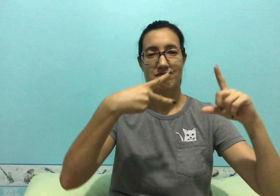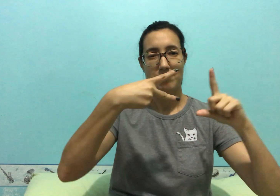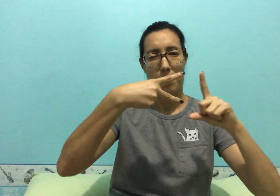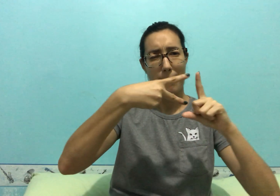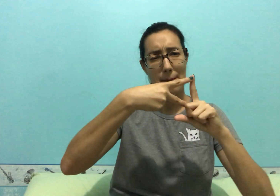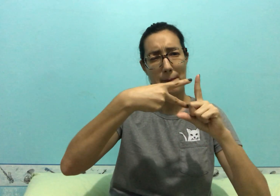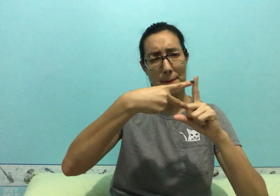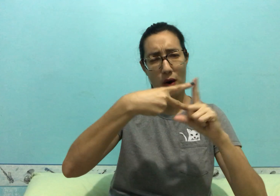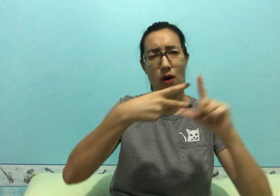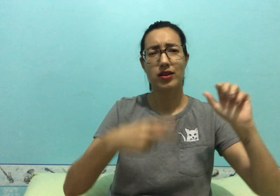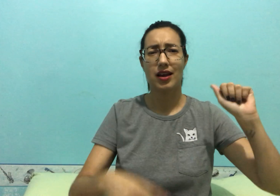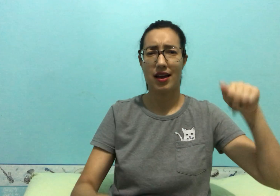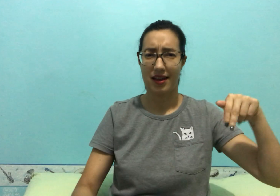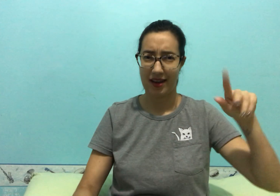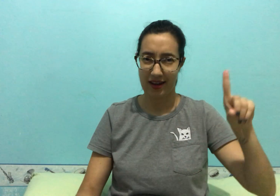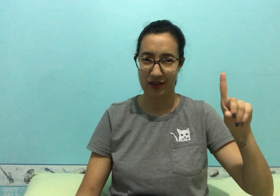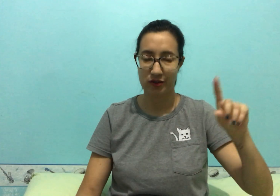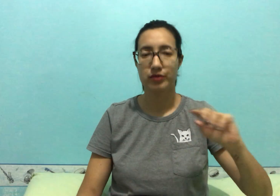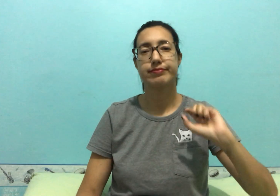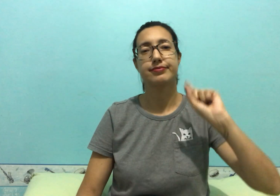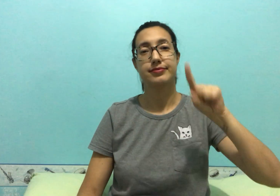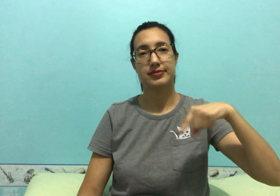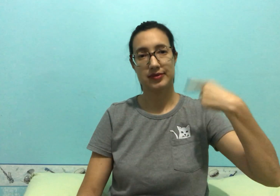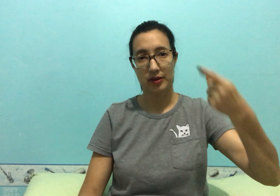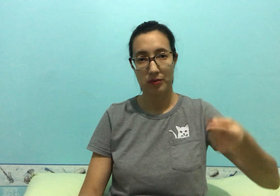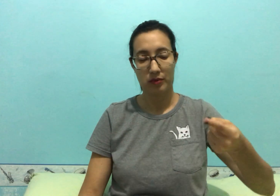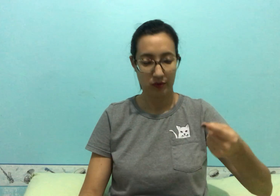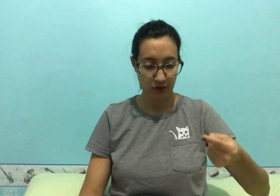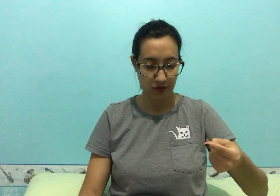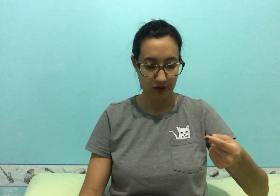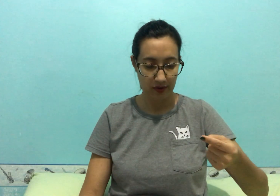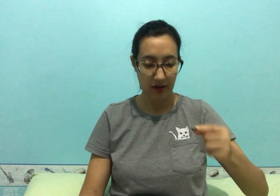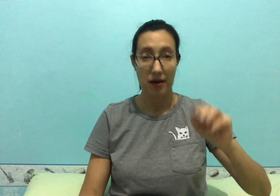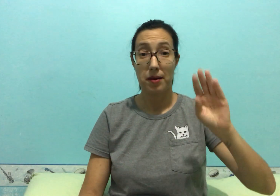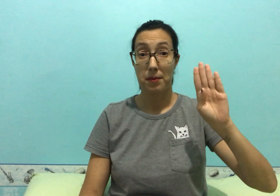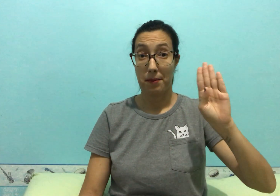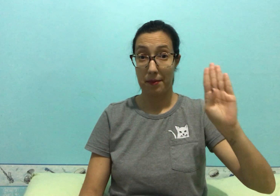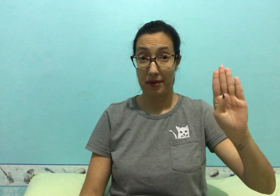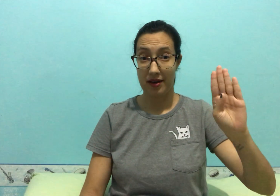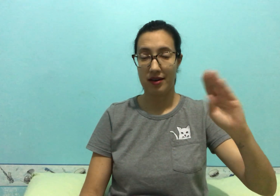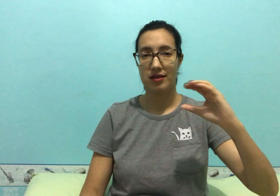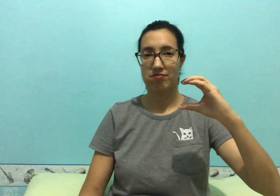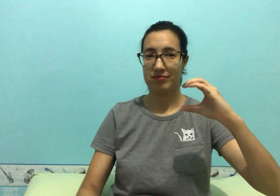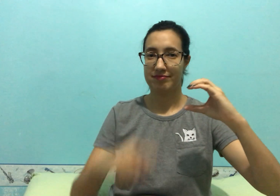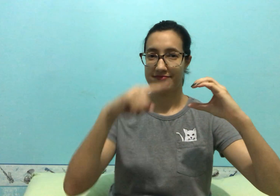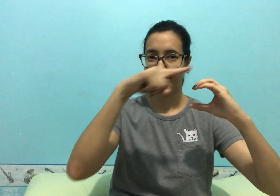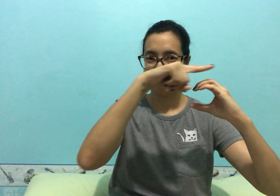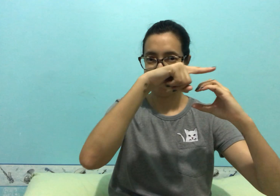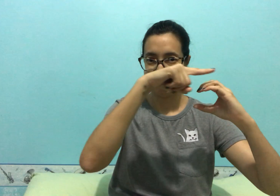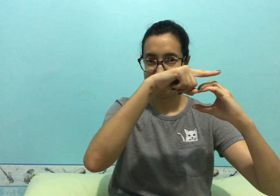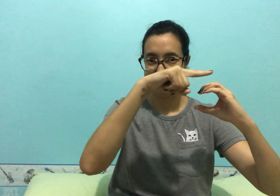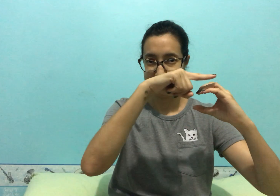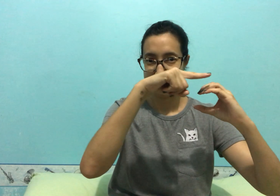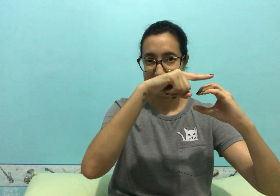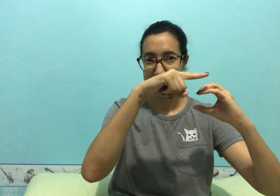C. Depois o B e não C, uma porta AND com o B e uma inversão para gerar o não